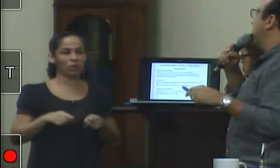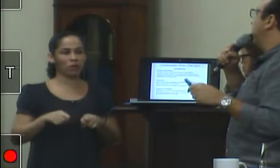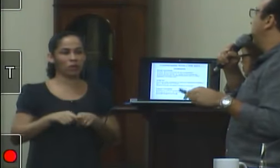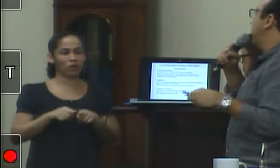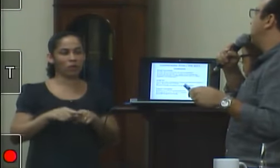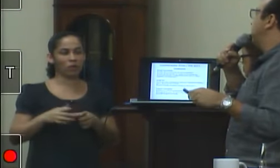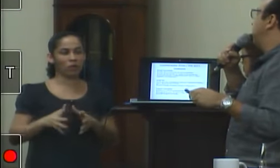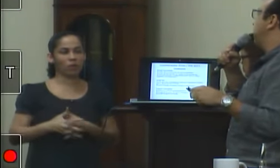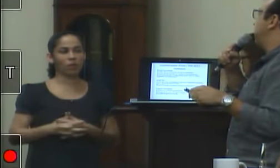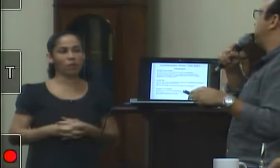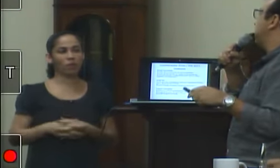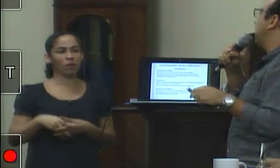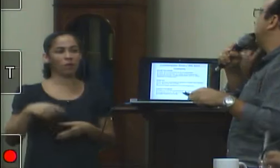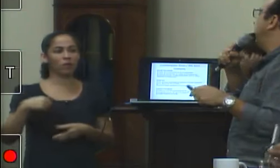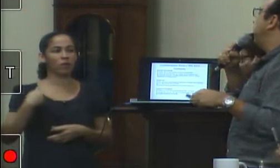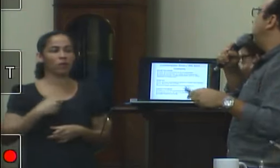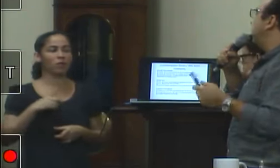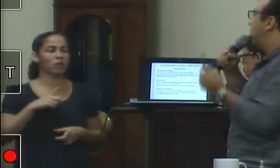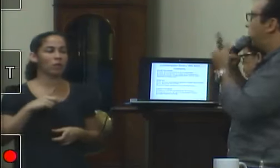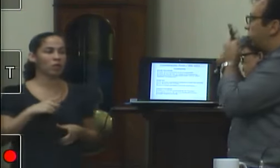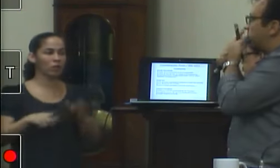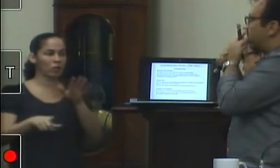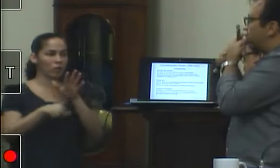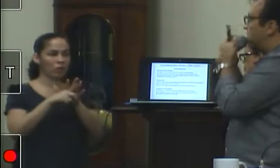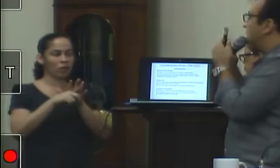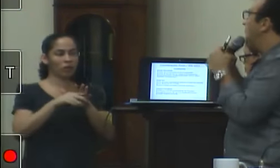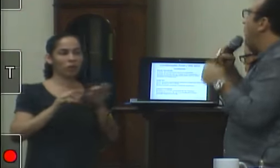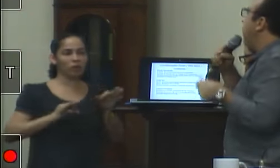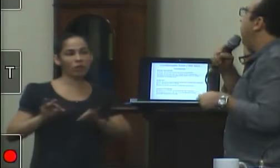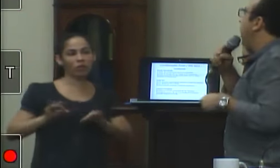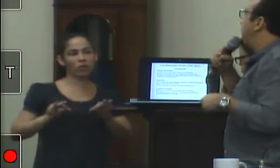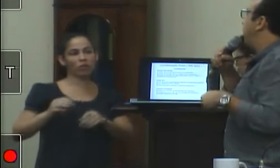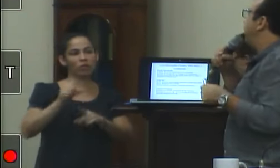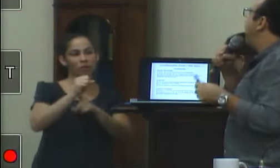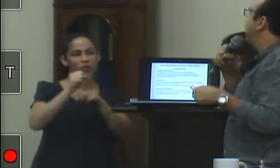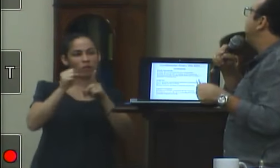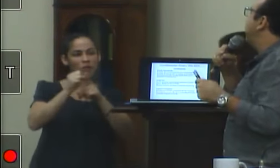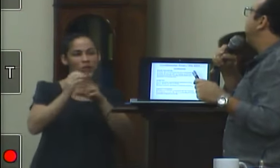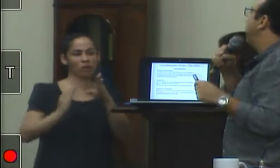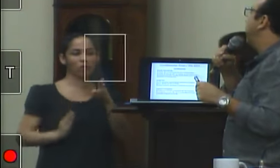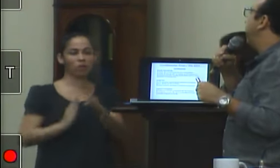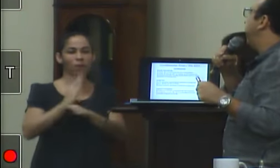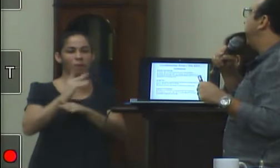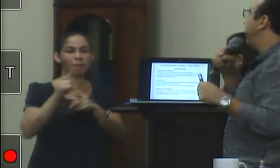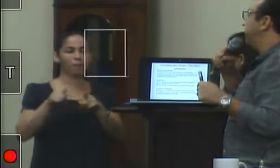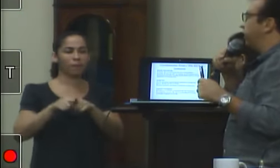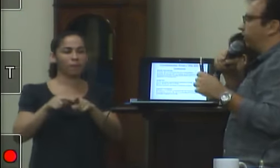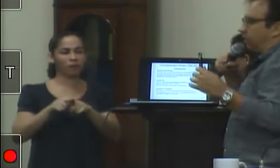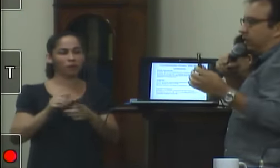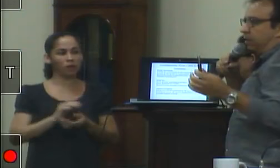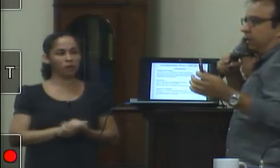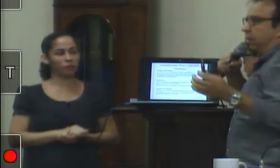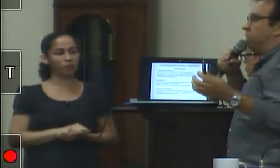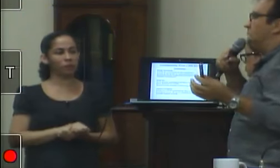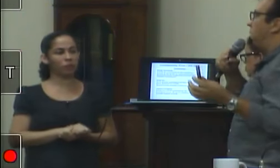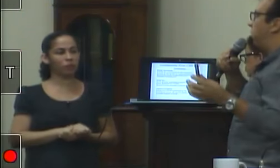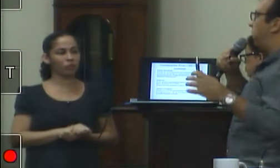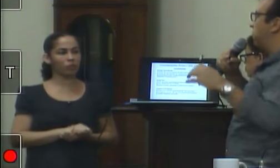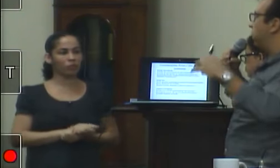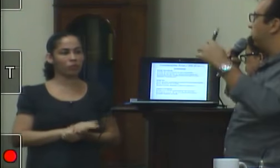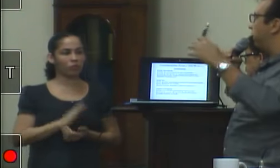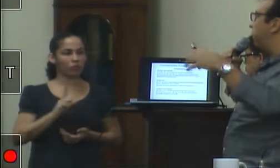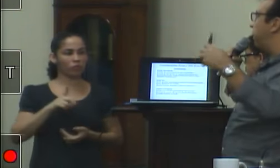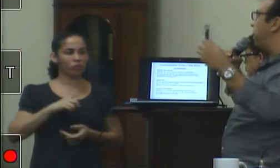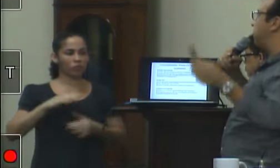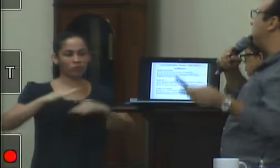gestão, né, nós tivemos a questão da lei da organização social aprovada, né? Já teve uma